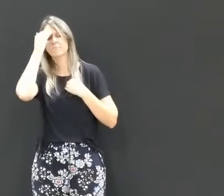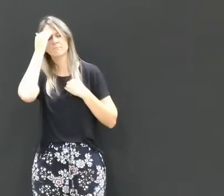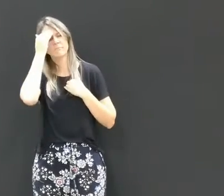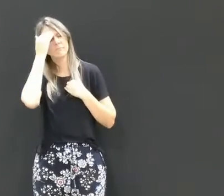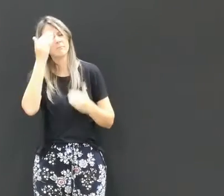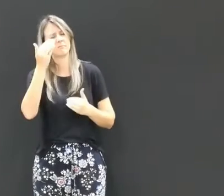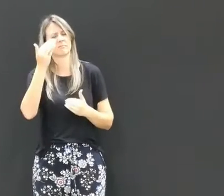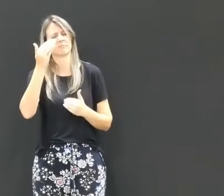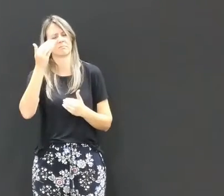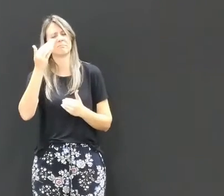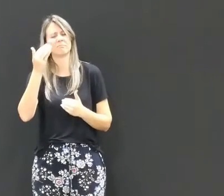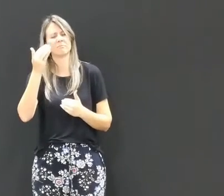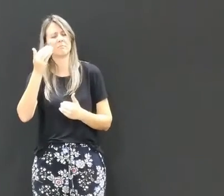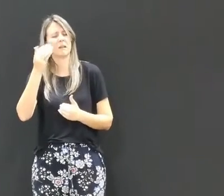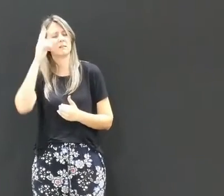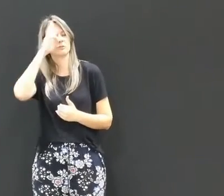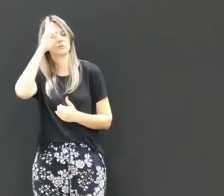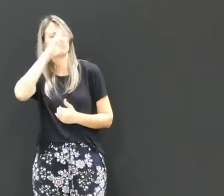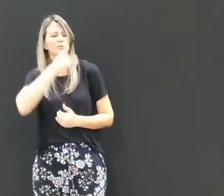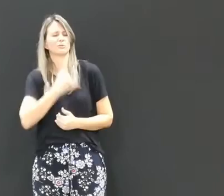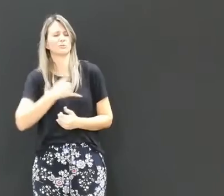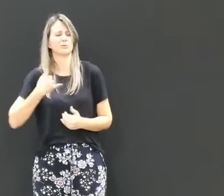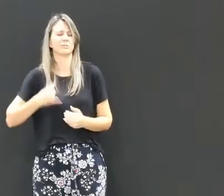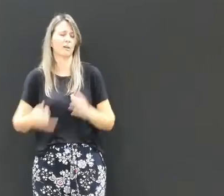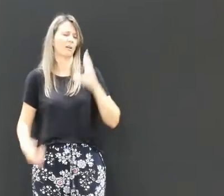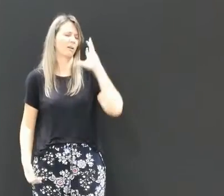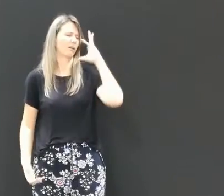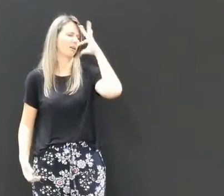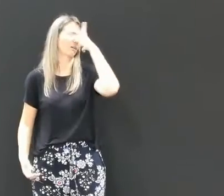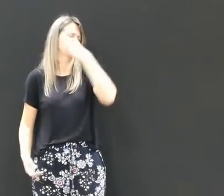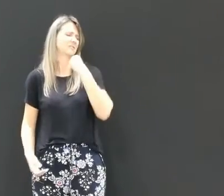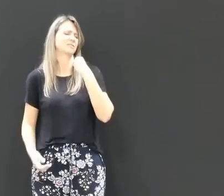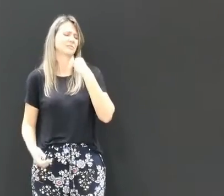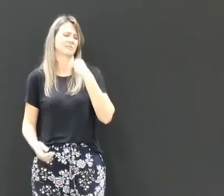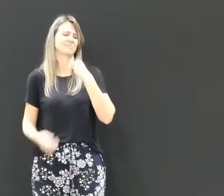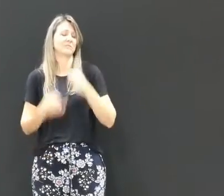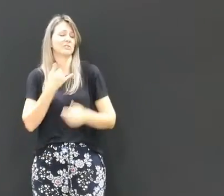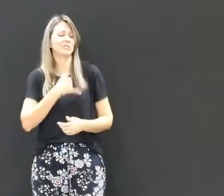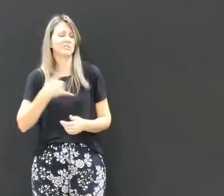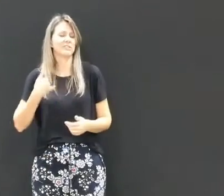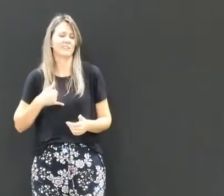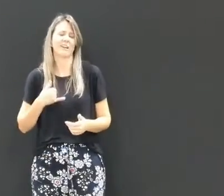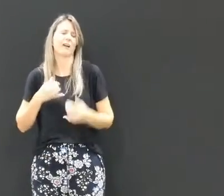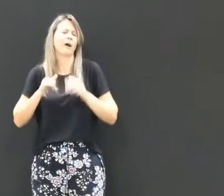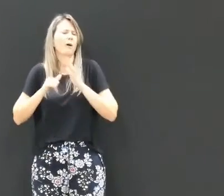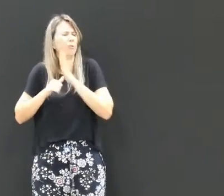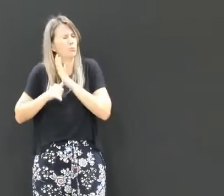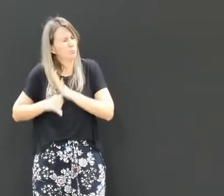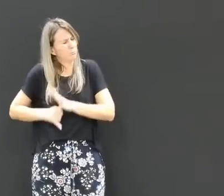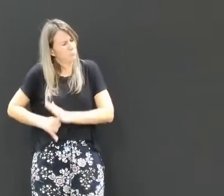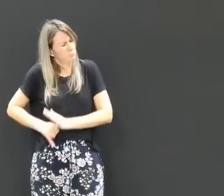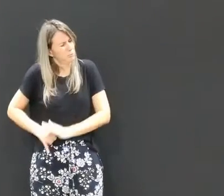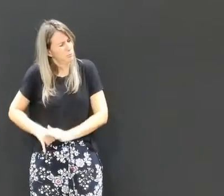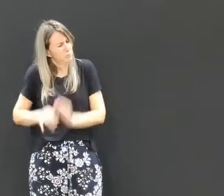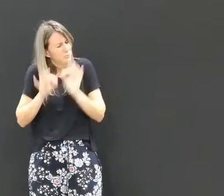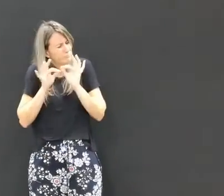inveja, Pai, tudo aquilo que não te agrada. Senhor, a história de José é maravilhosa, tem um exemplo